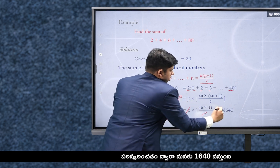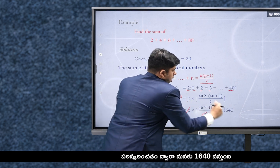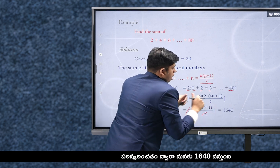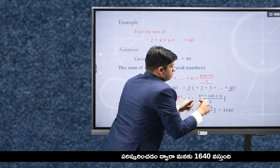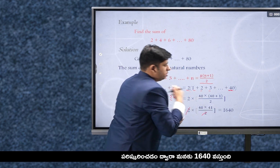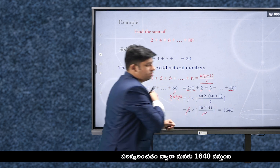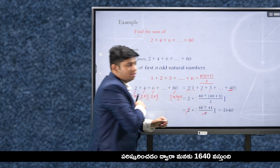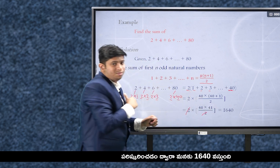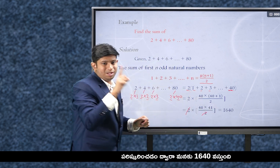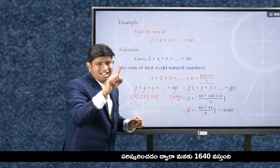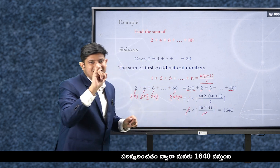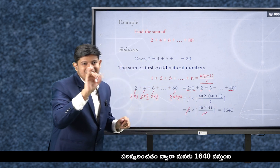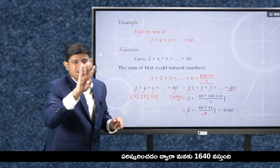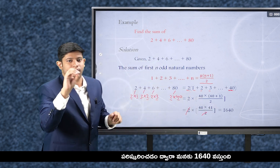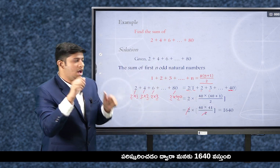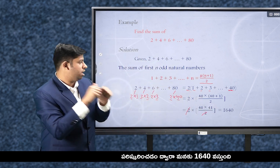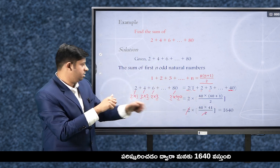= 1640.